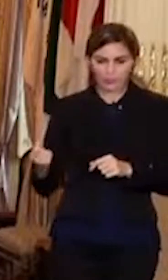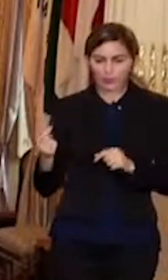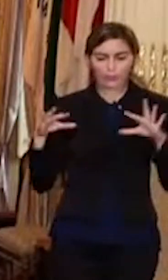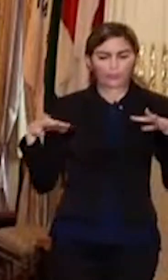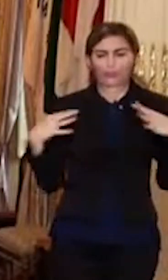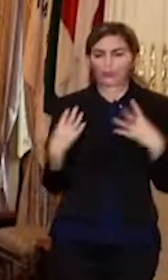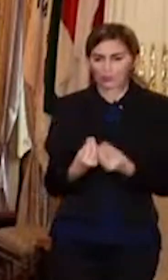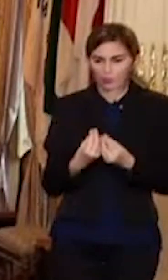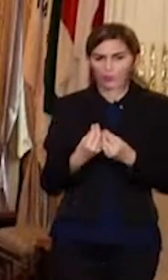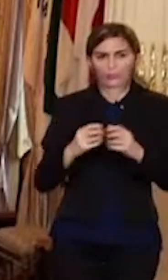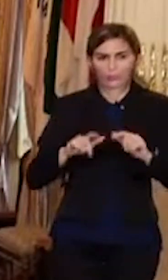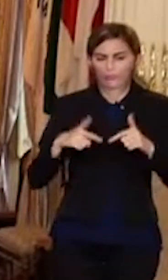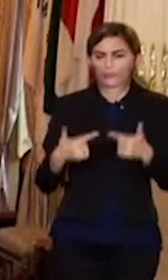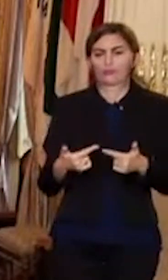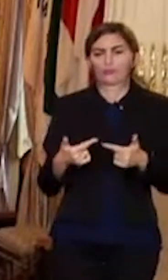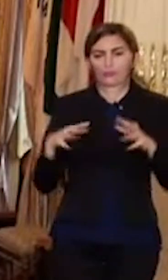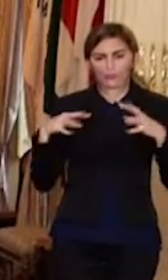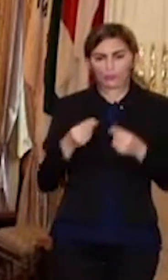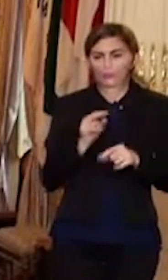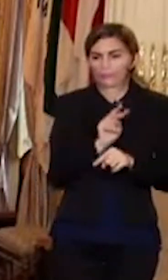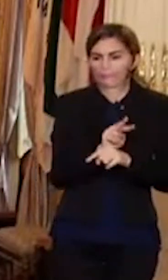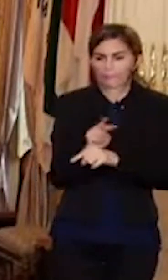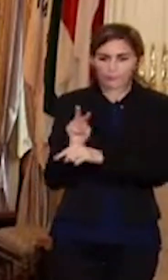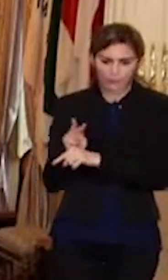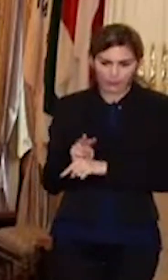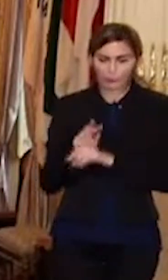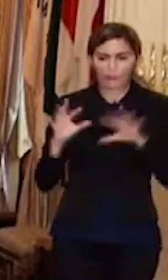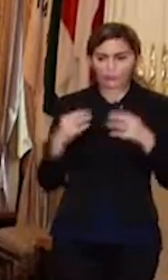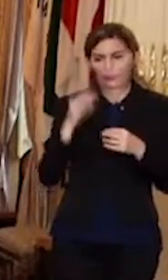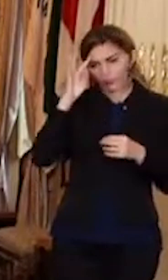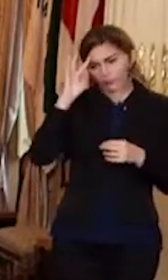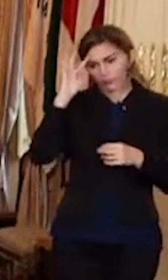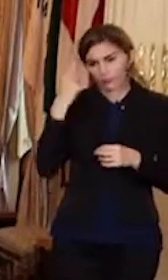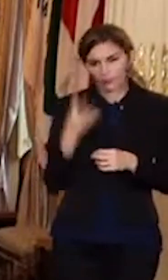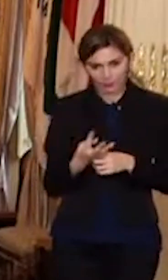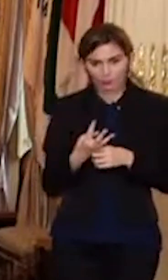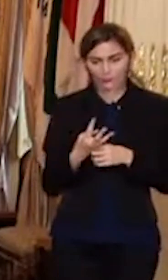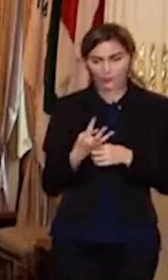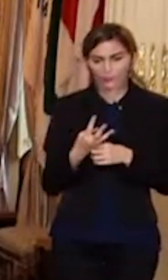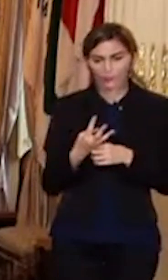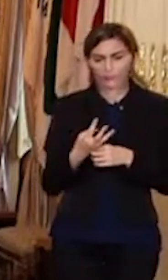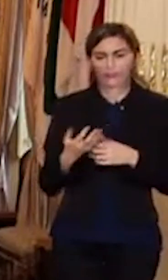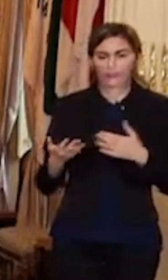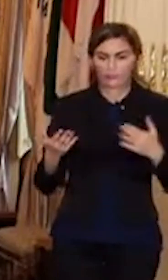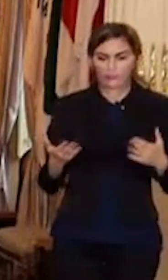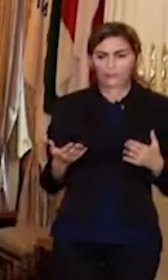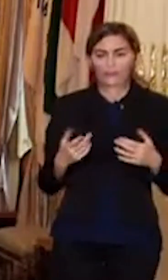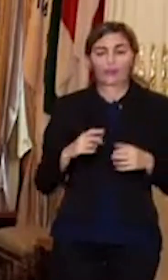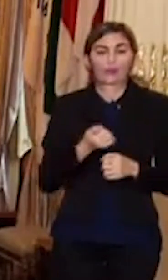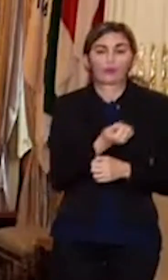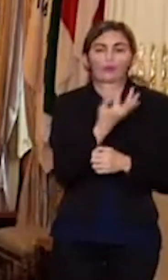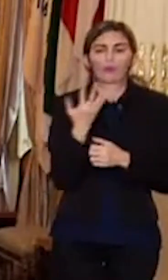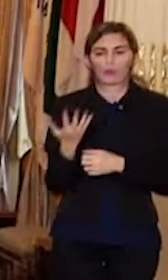estávamos todos com muita garra e muita esperança disso tudo se resolver o mais brevemente possível